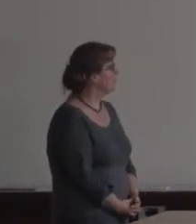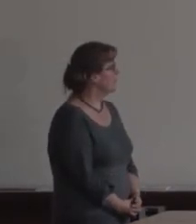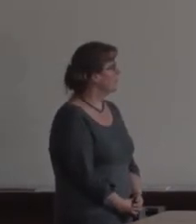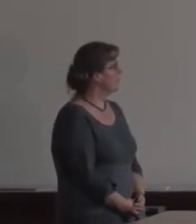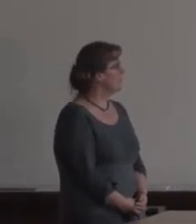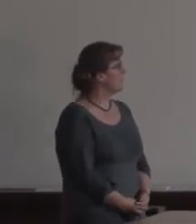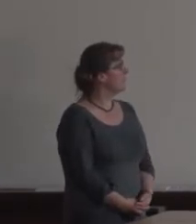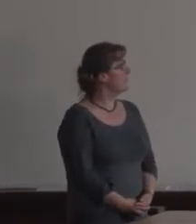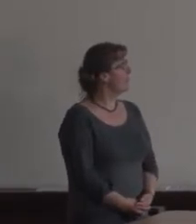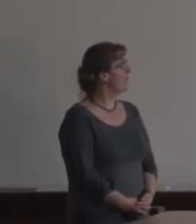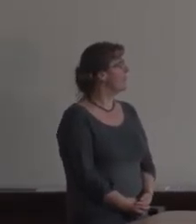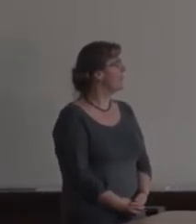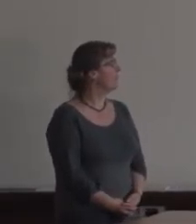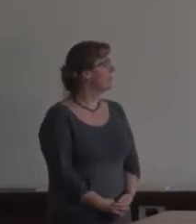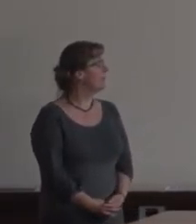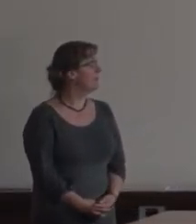Donc là, je lui dis,